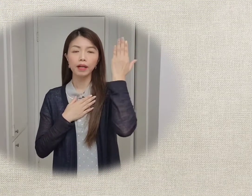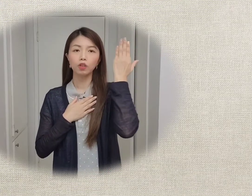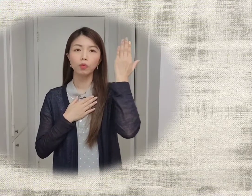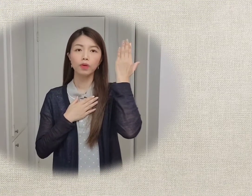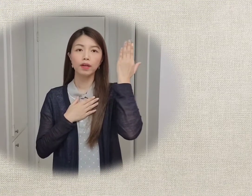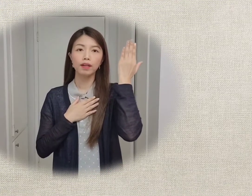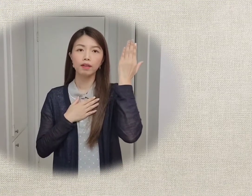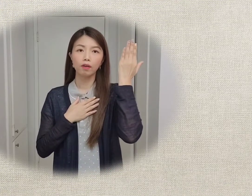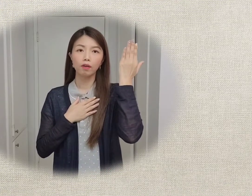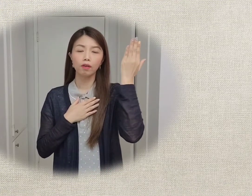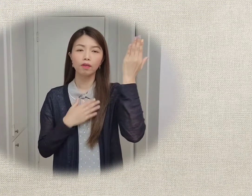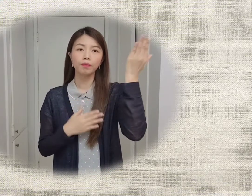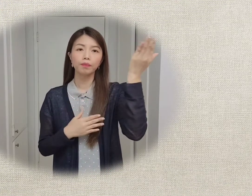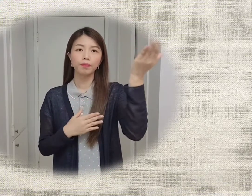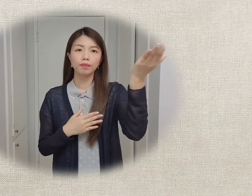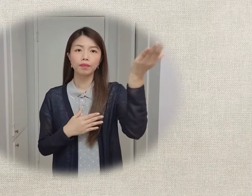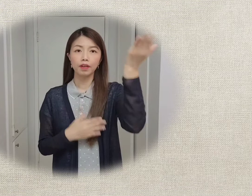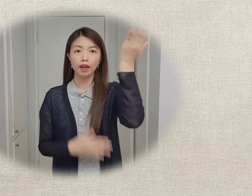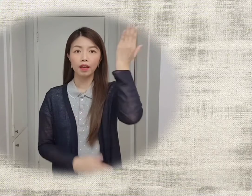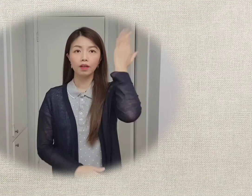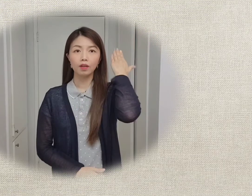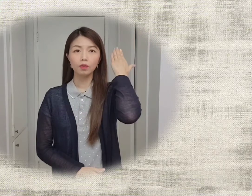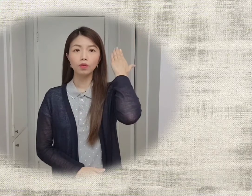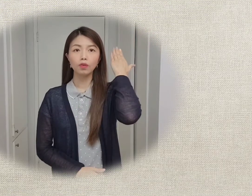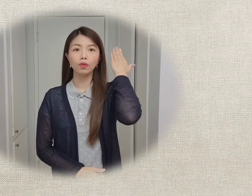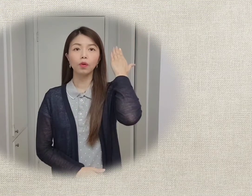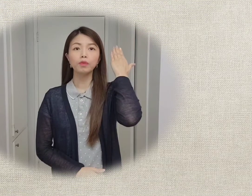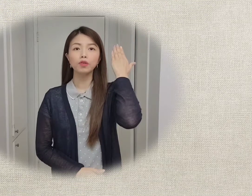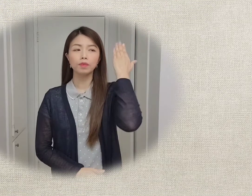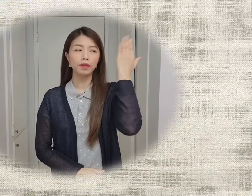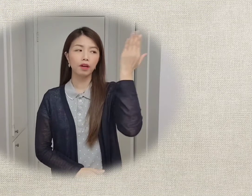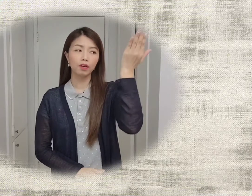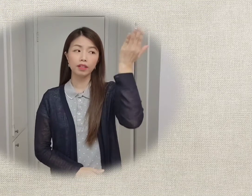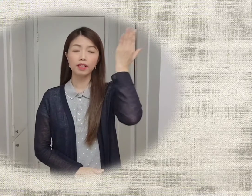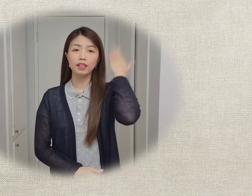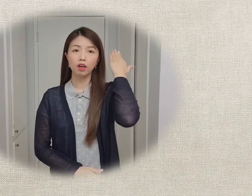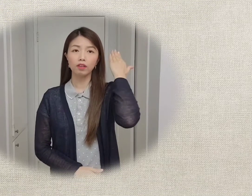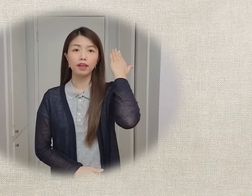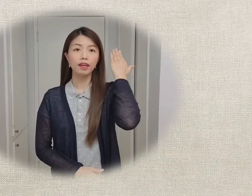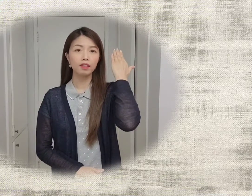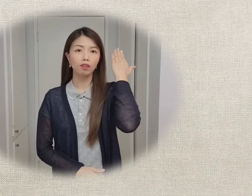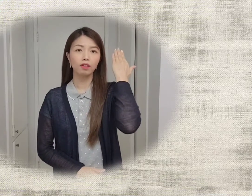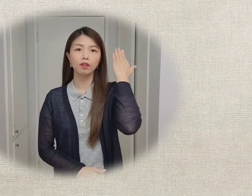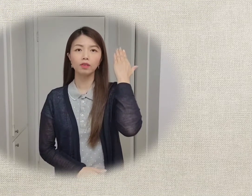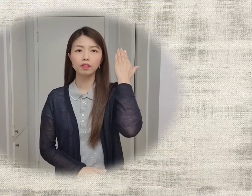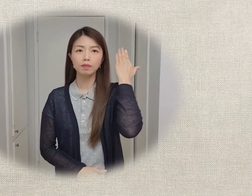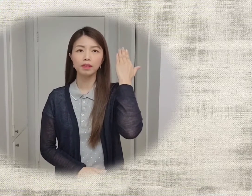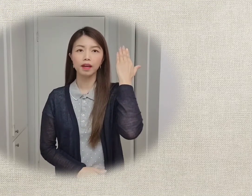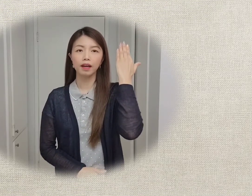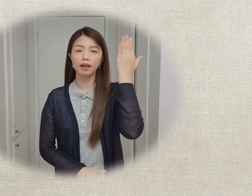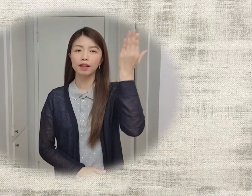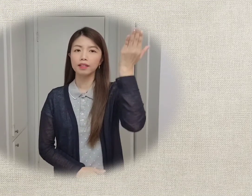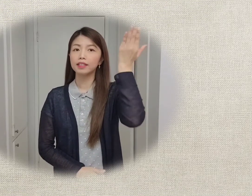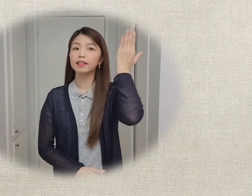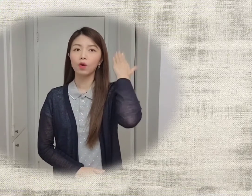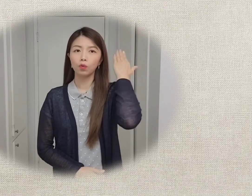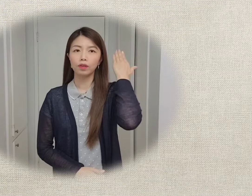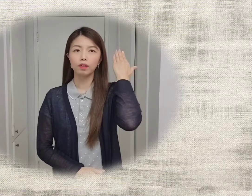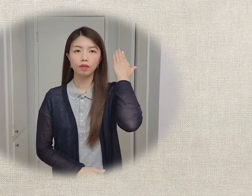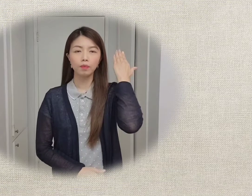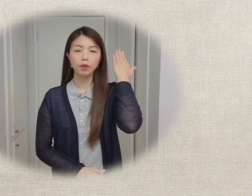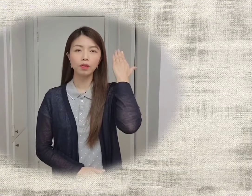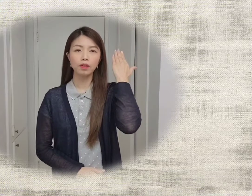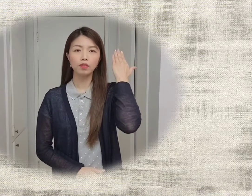손등이 바깥으로 보이게 해서 이렇게 손을 뒤로 넘겨주시면 돼요. 이전, 예전, 이런 뜻입니다.